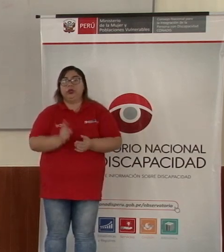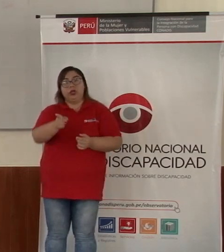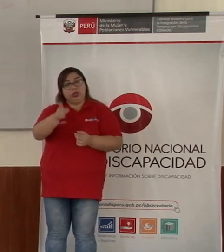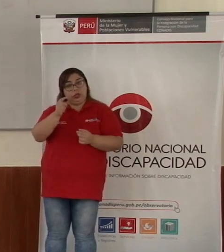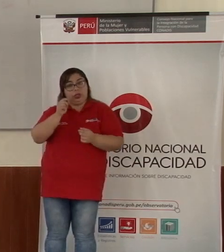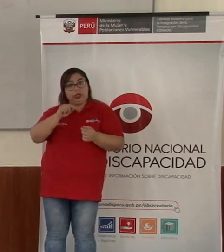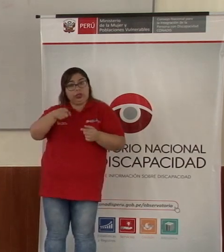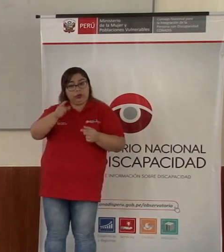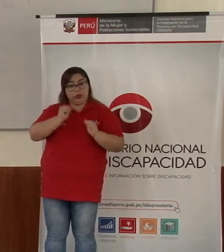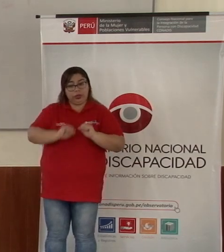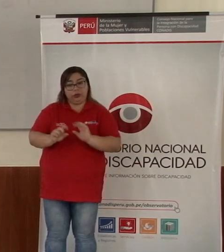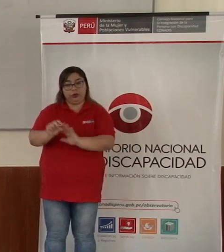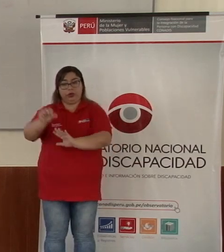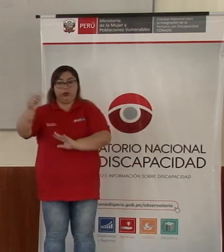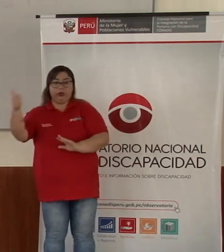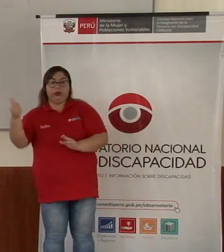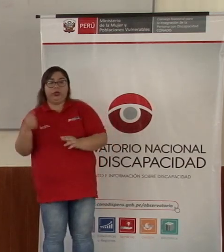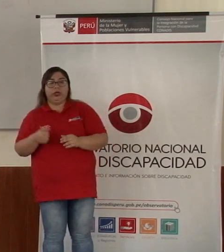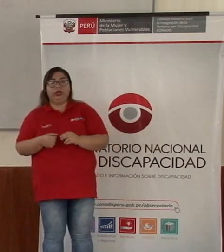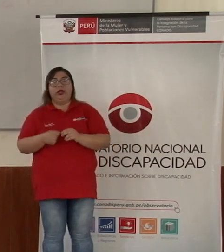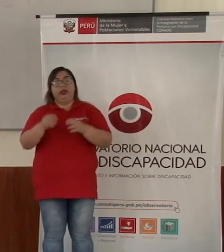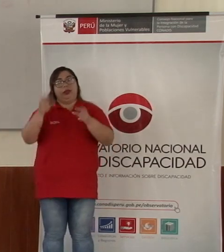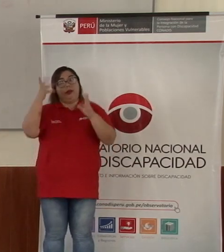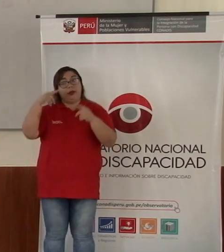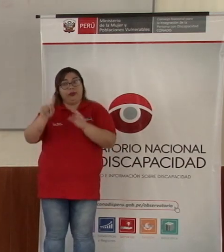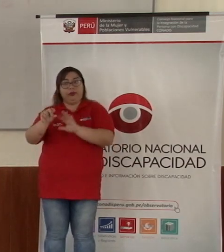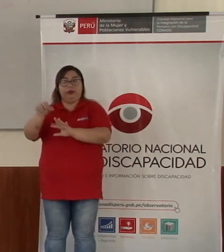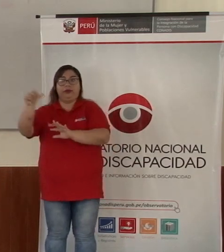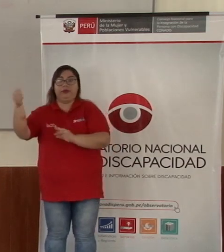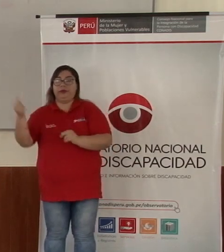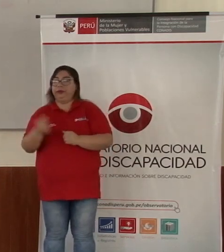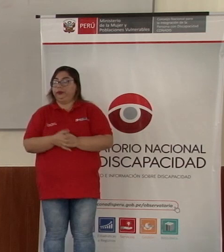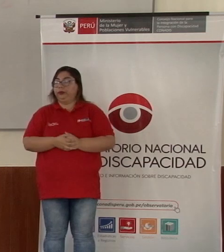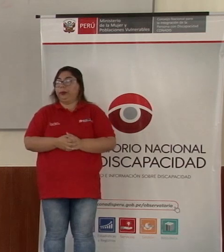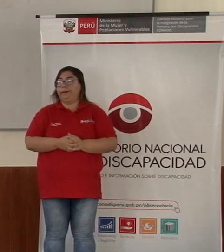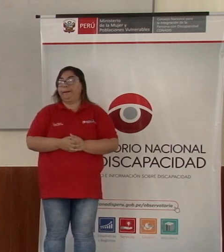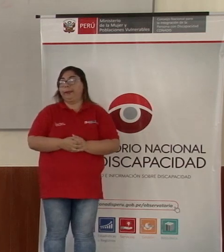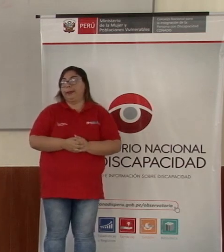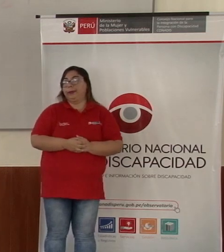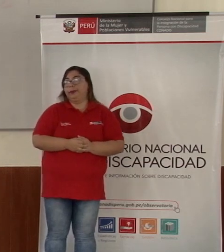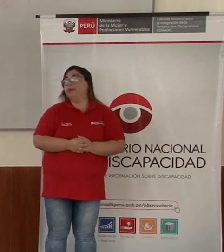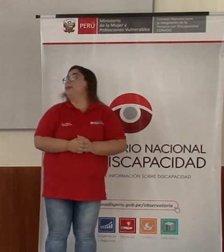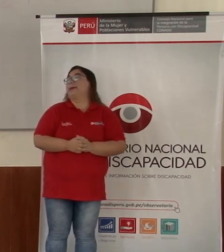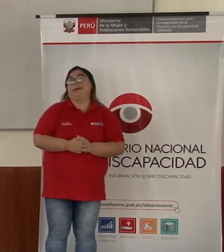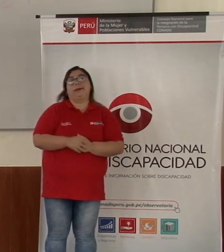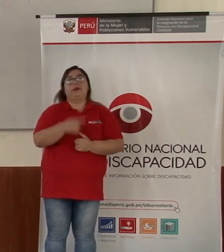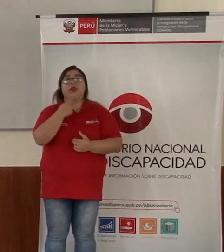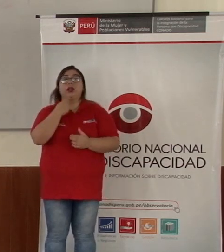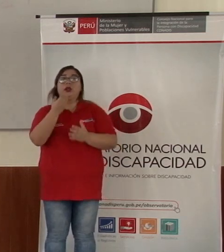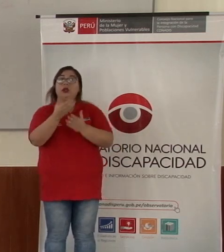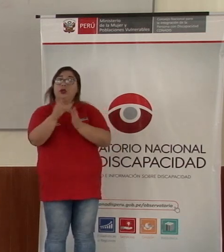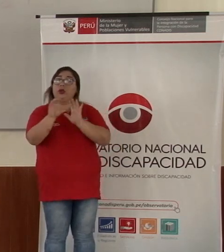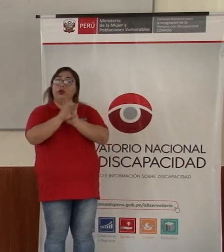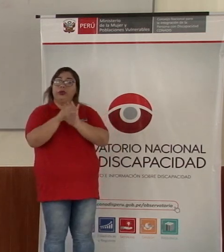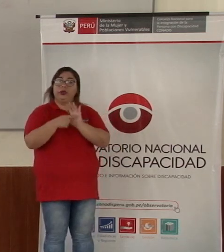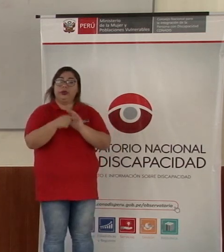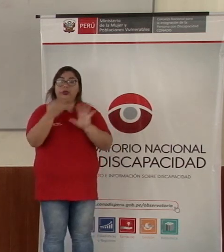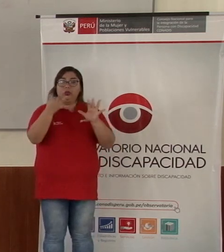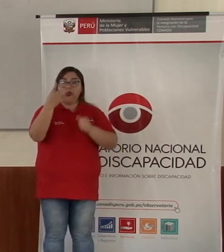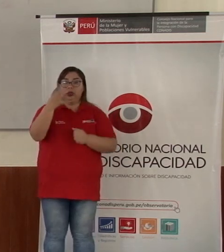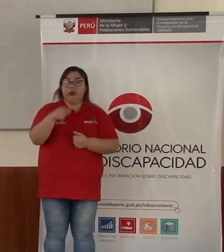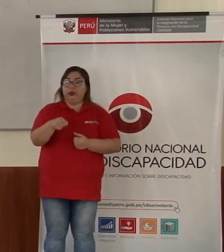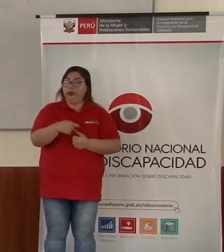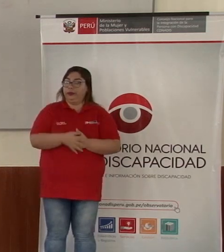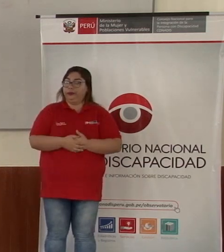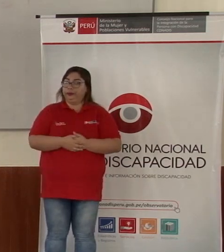ilegítimo cuando nacías fuera del matrimonio o eras un hijo extramatrimonial. El Código Civil del 84, bajo